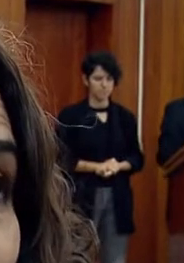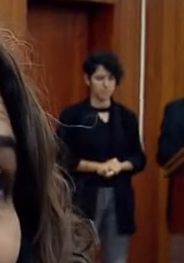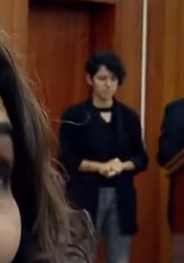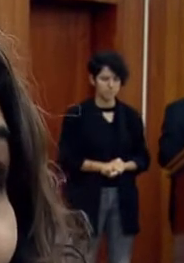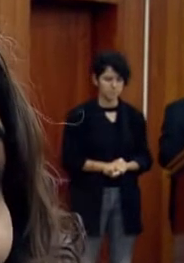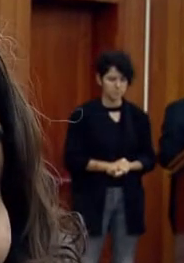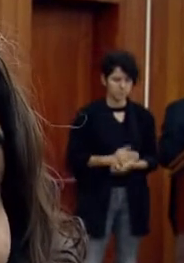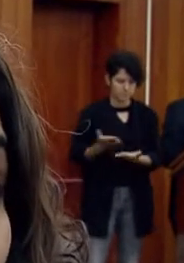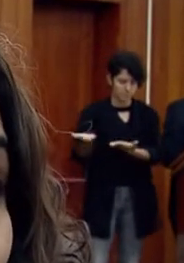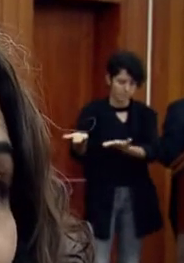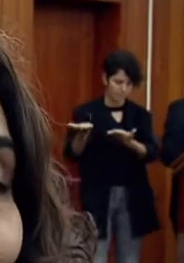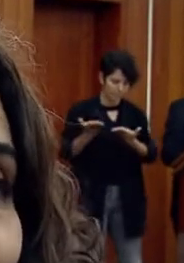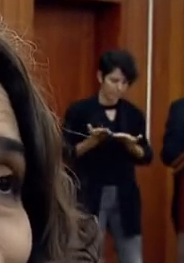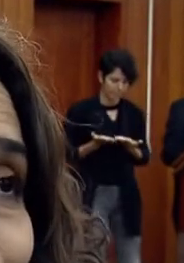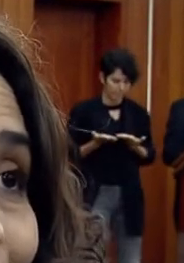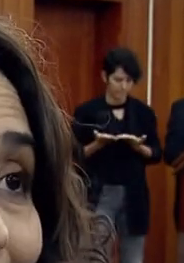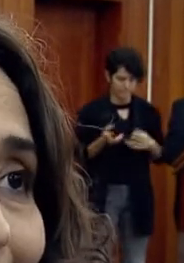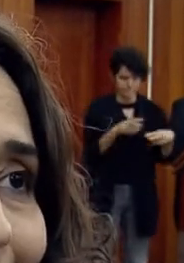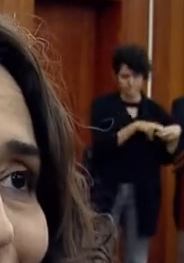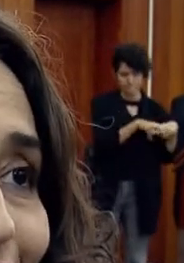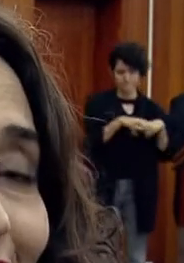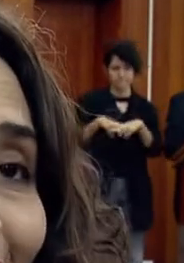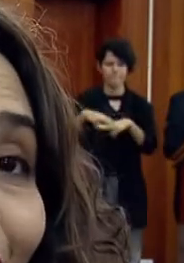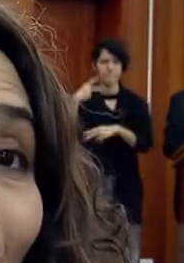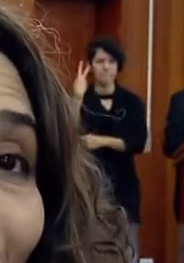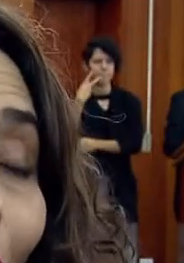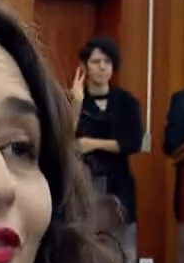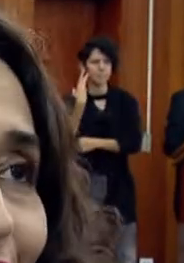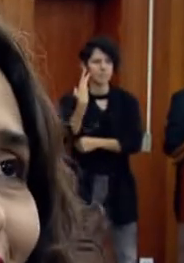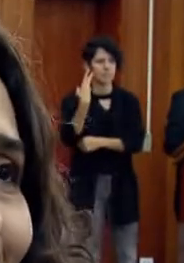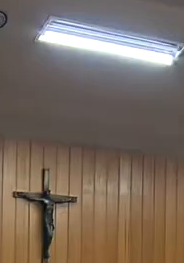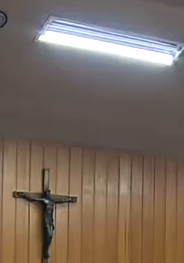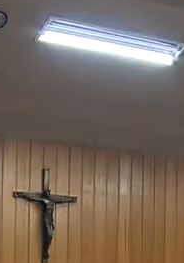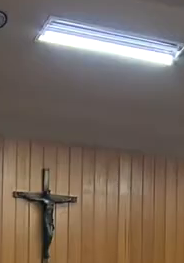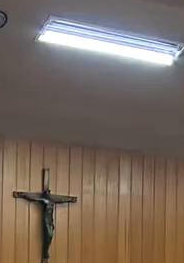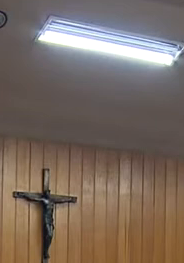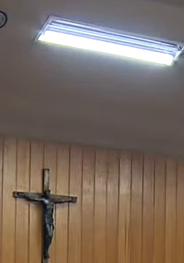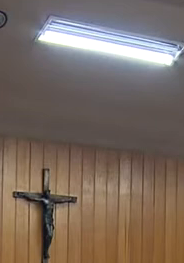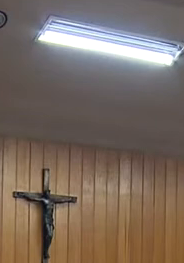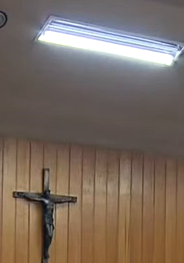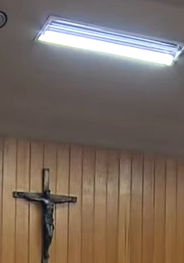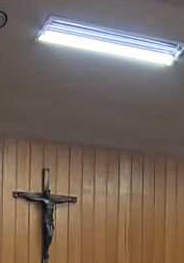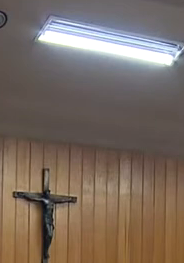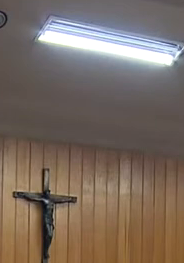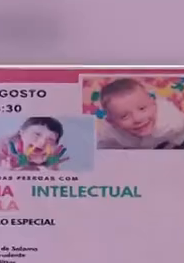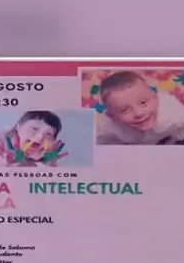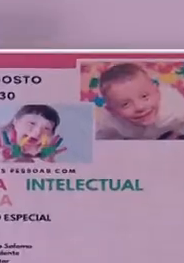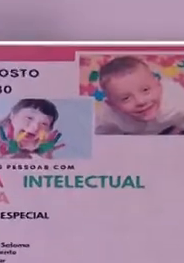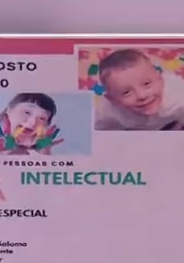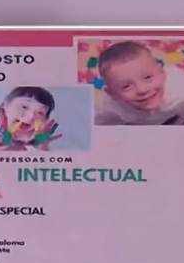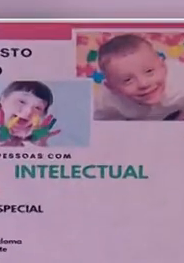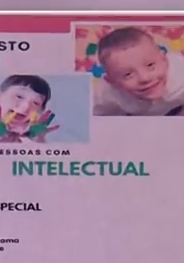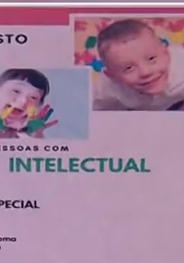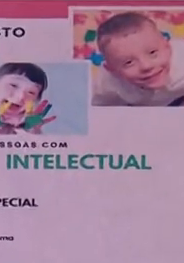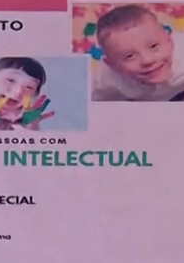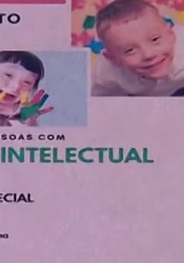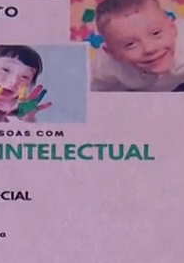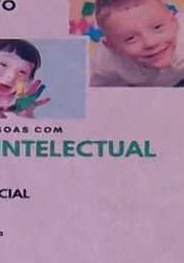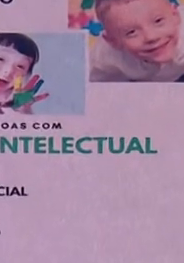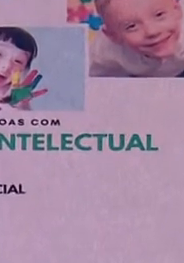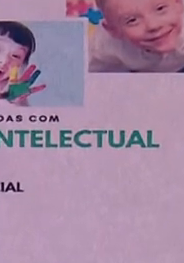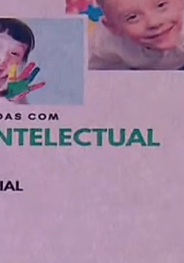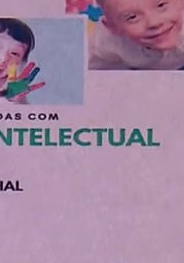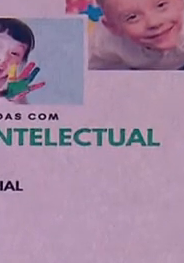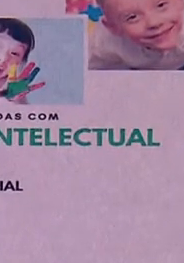falar porque a gente sabe que um dia a gente vai chegar a conviver o evento faz parte da semana nacional das pessoas com